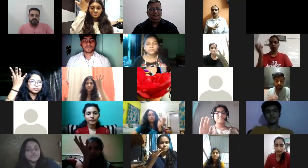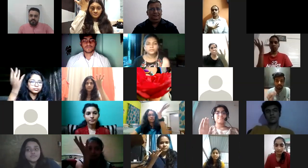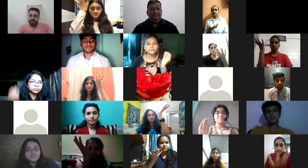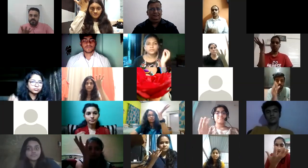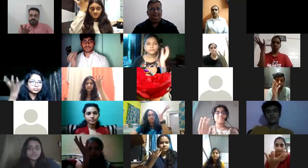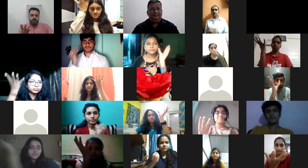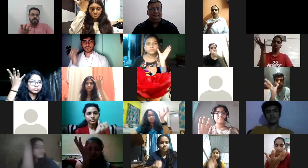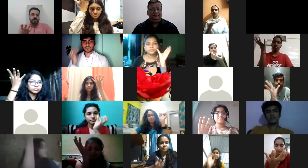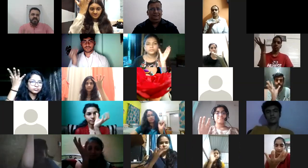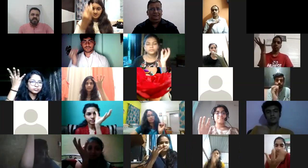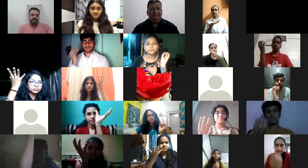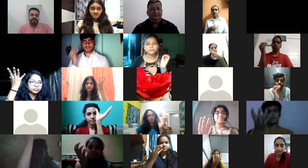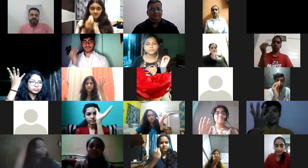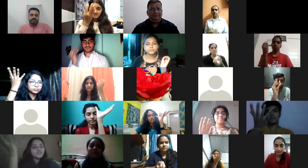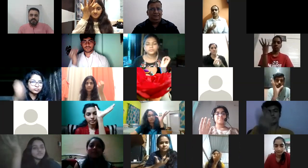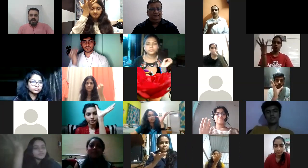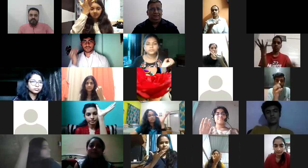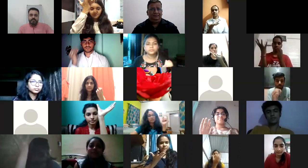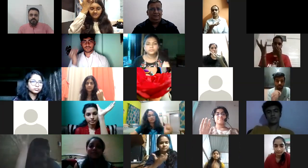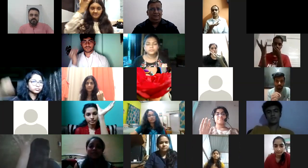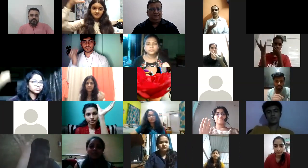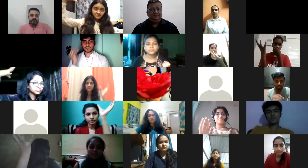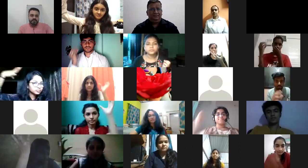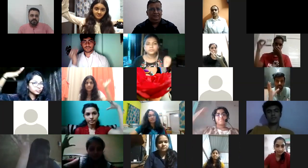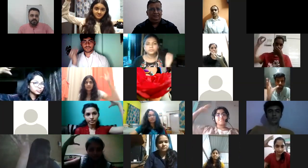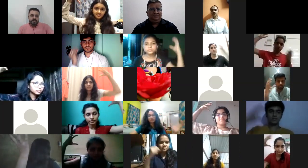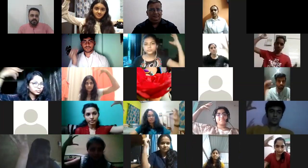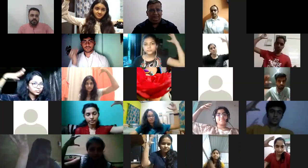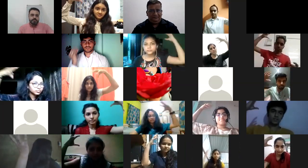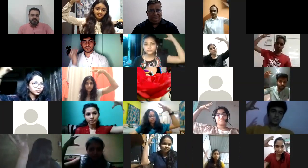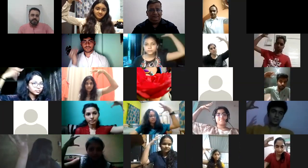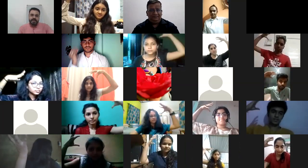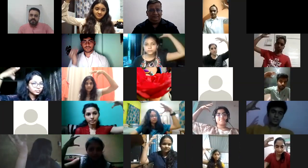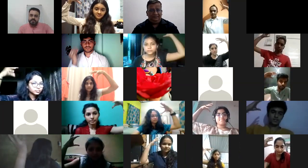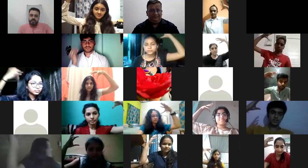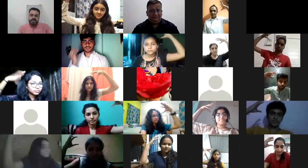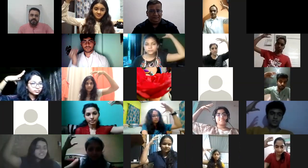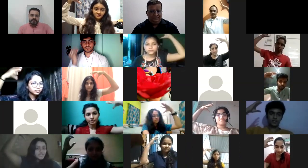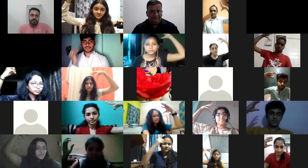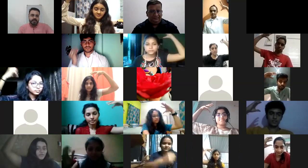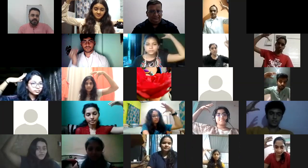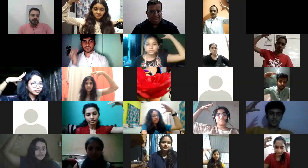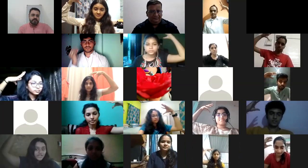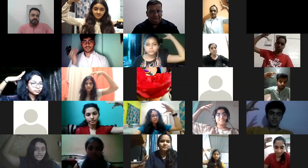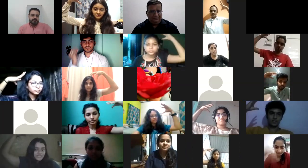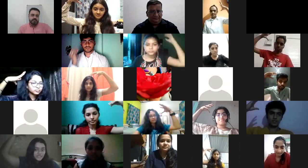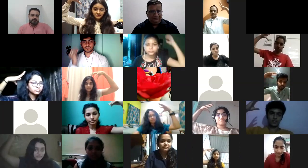Morning, सूरज उग रहा है. आफ्टरनून, धूप सिर पे, एकदम सूरज आपके सिर पे है.